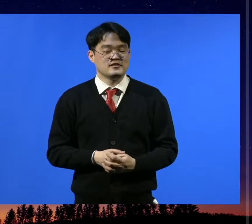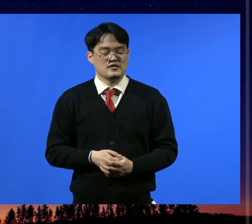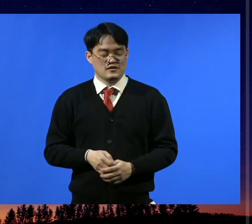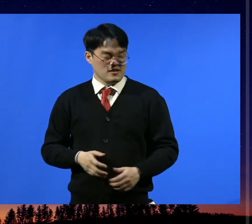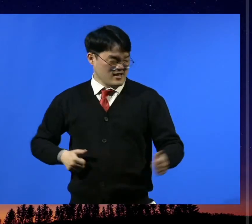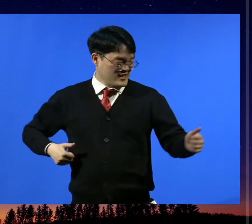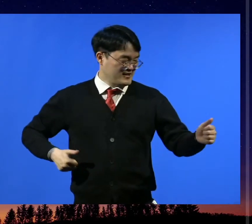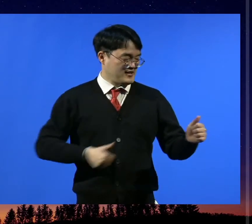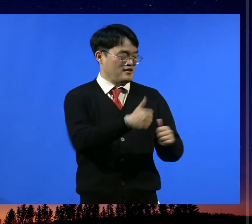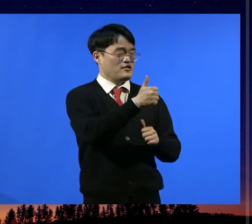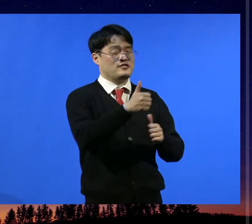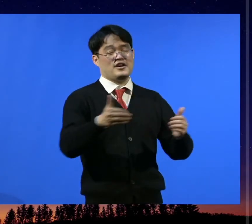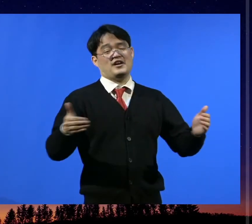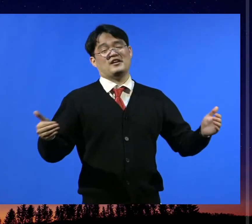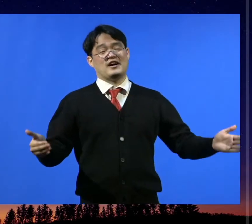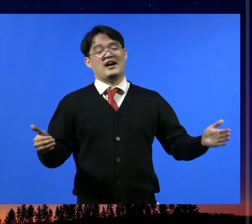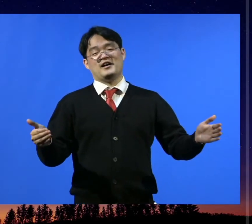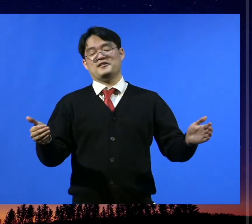승리하리라.